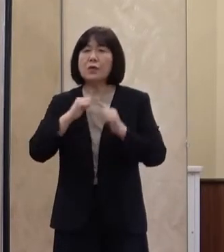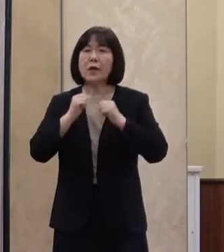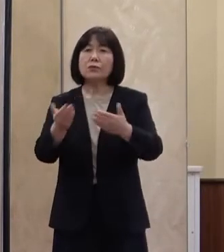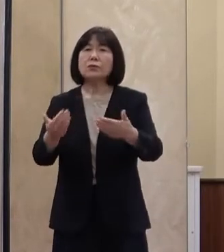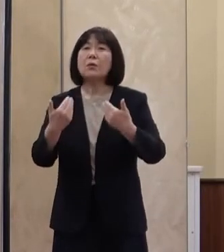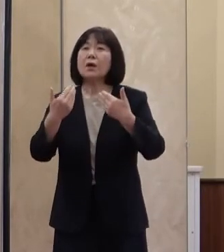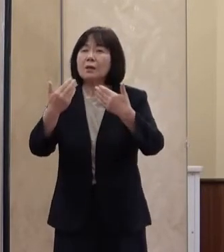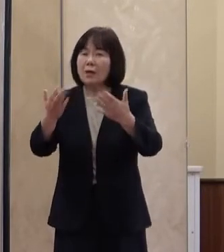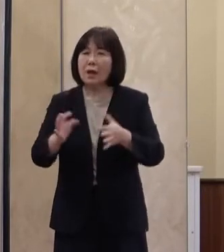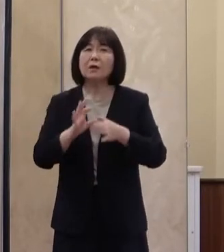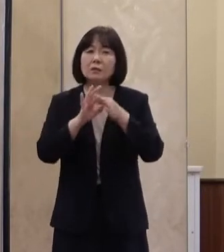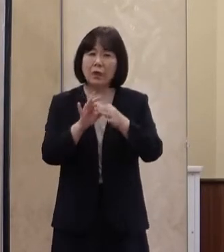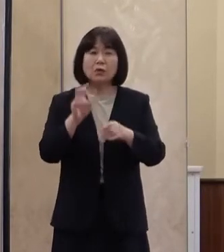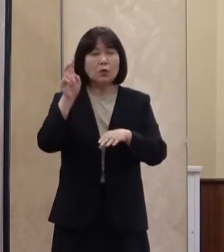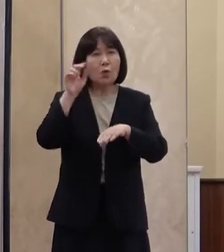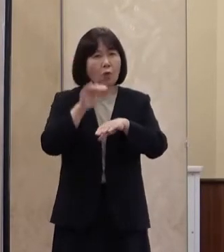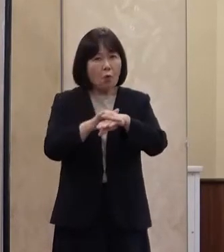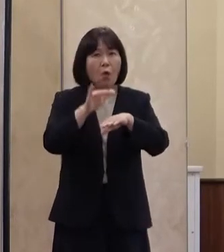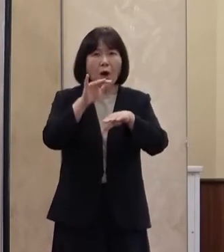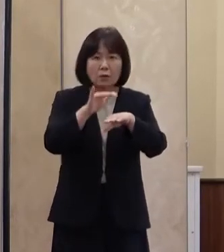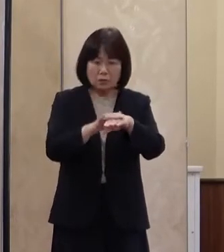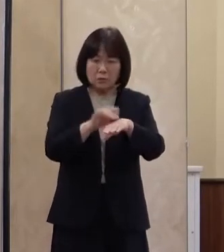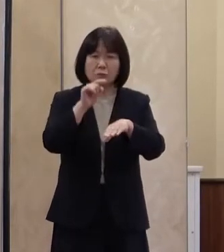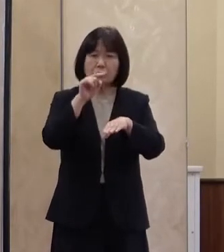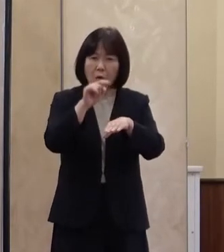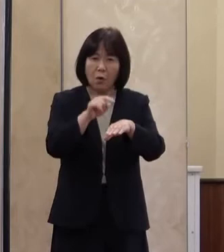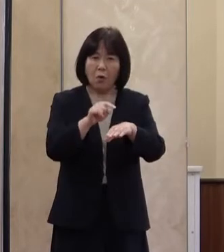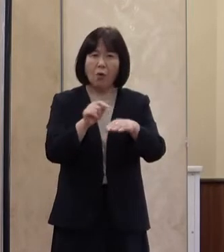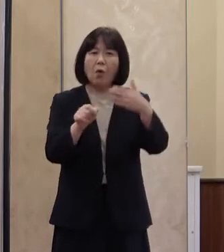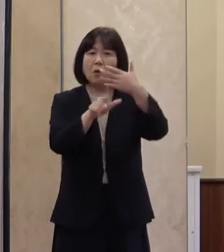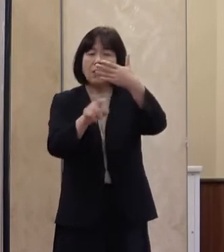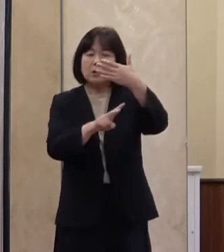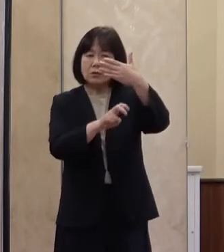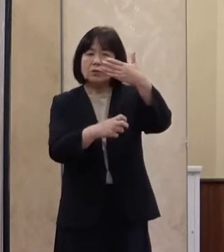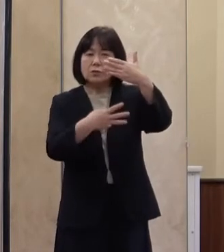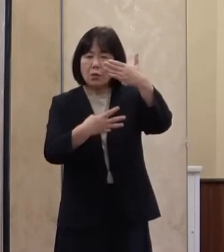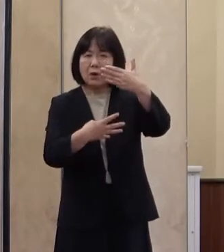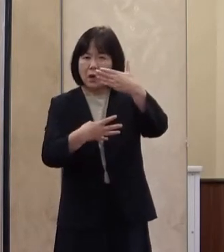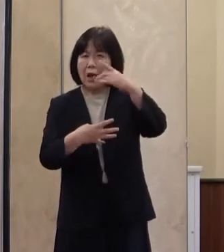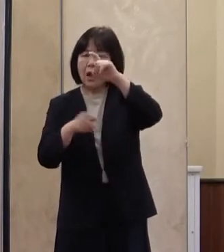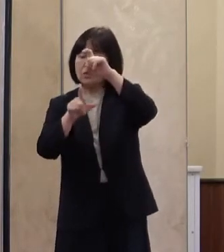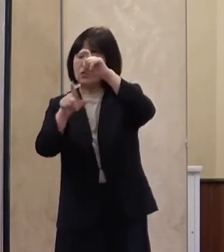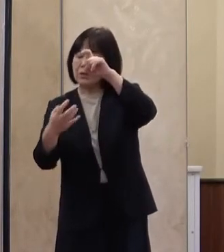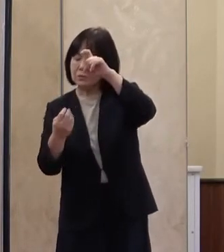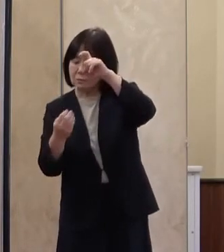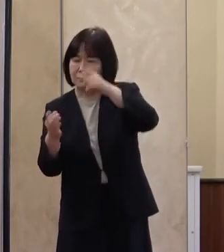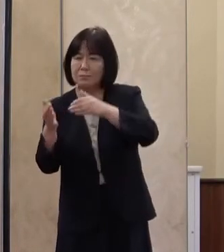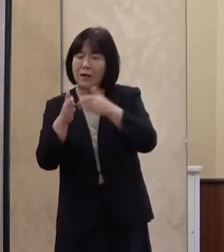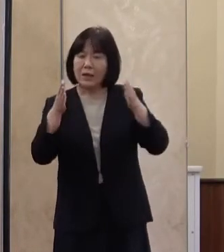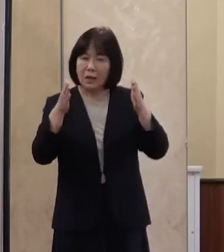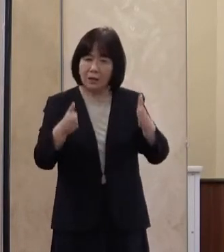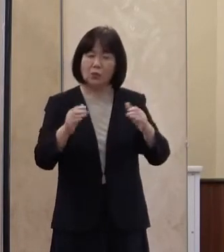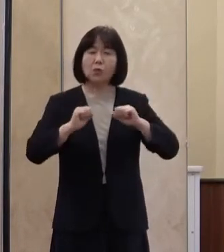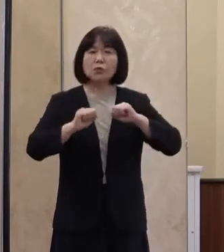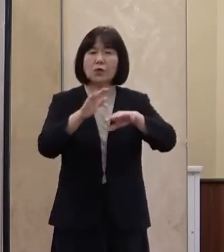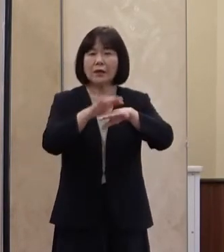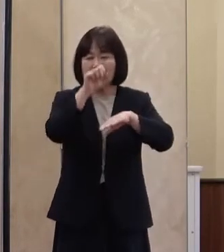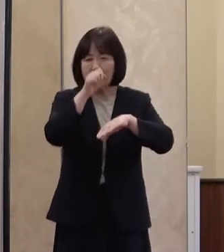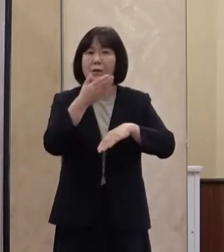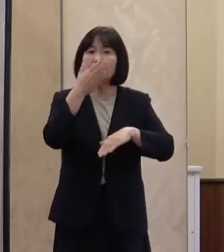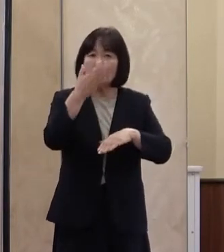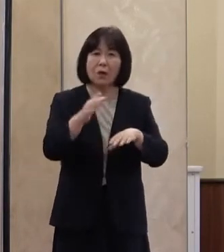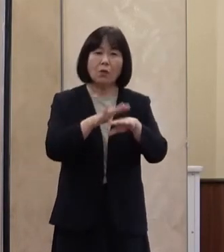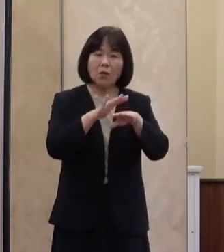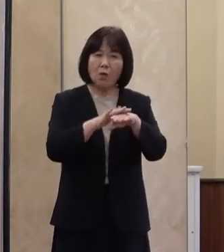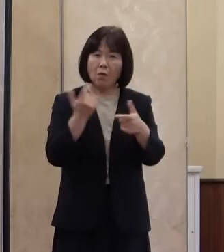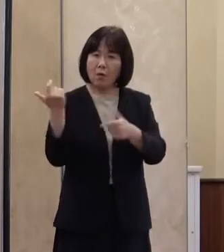、そのノウハウを一回この9月24日から10月14日で一定確立をさせて、どういうやり方がいいんだろうというノウハウは確